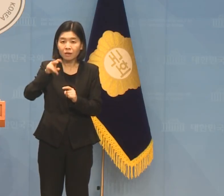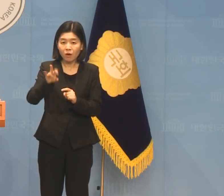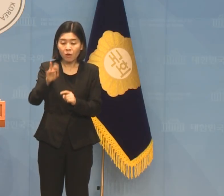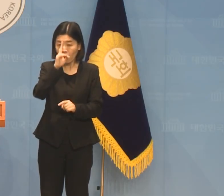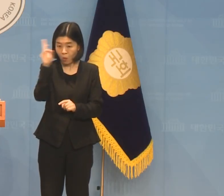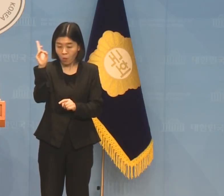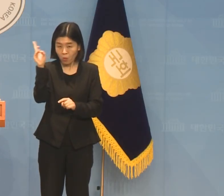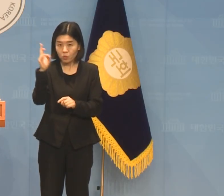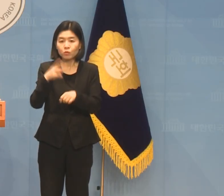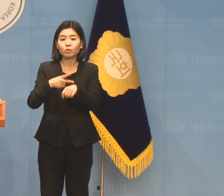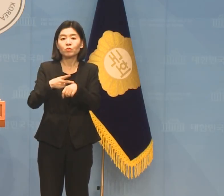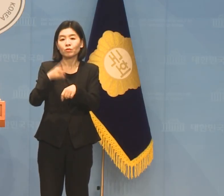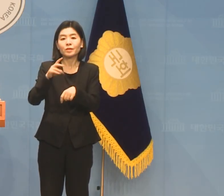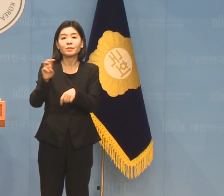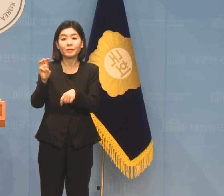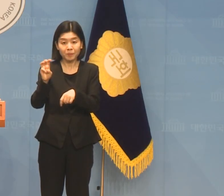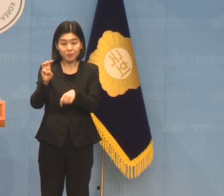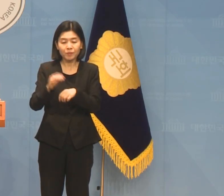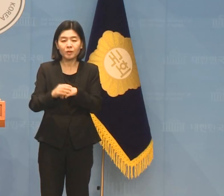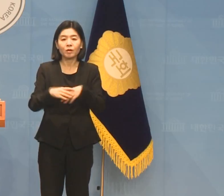30분 국회 접견실에서